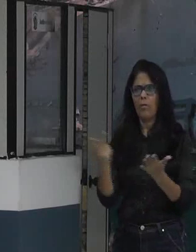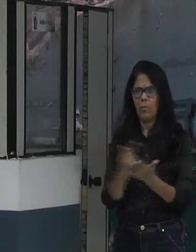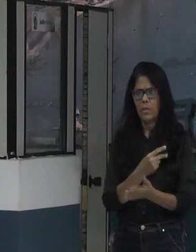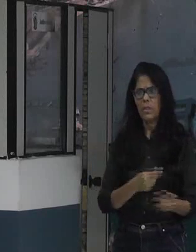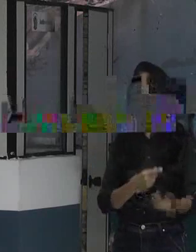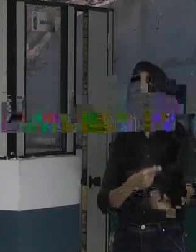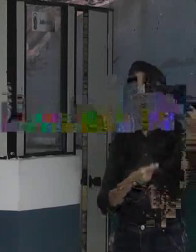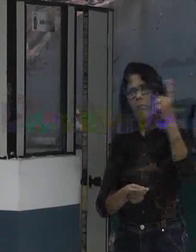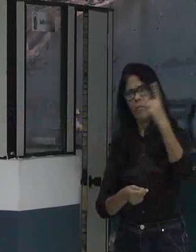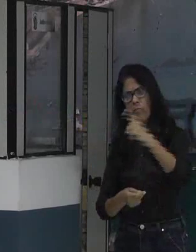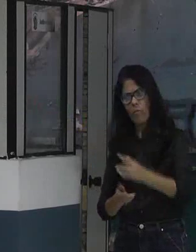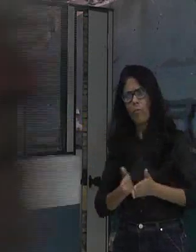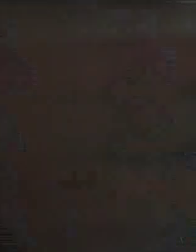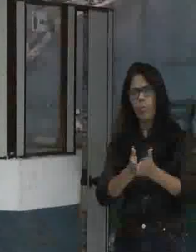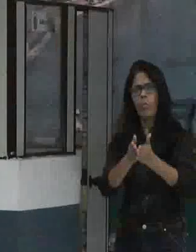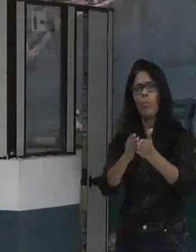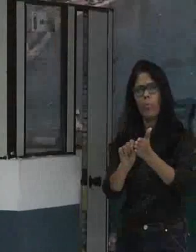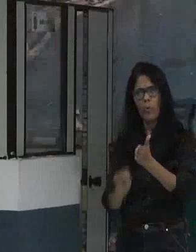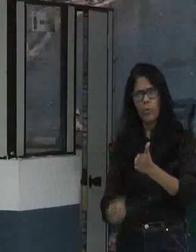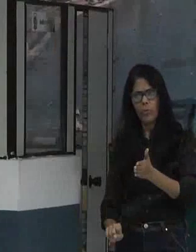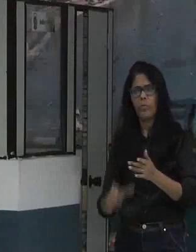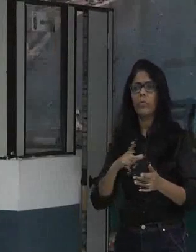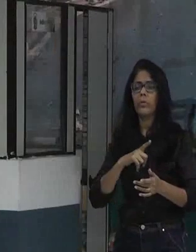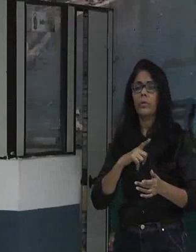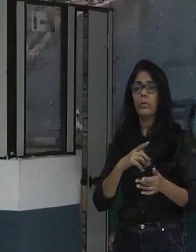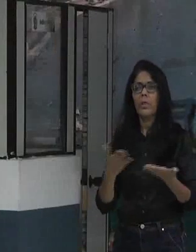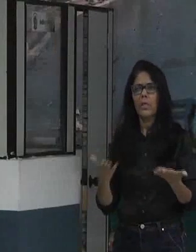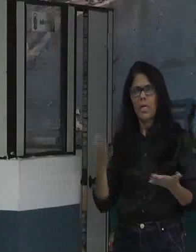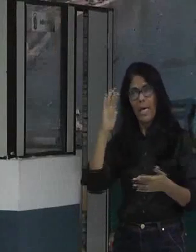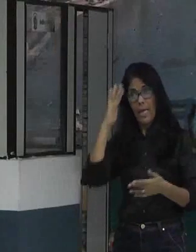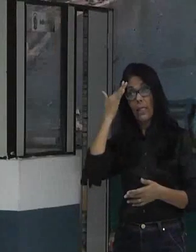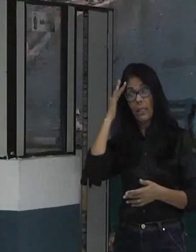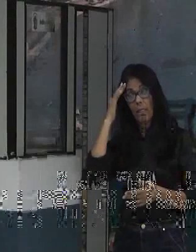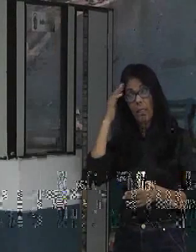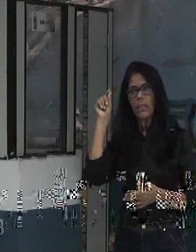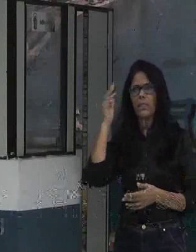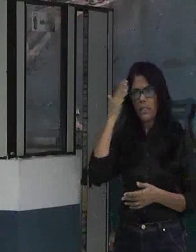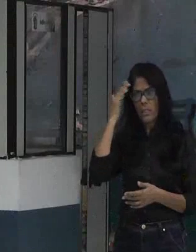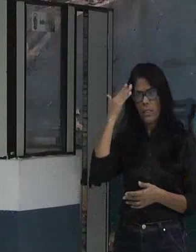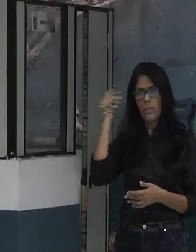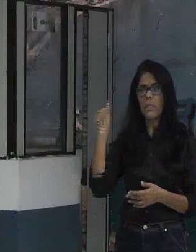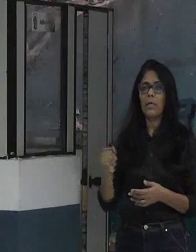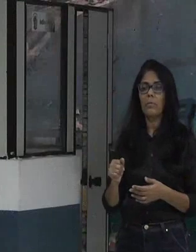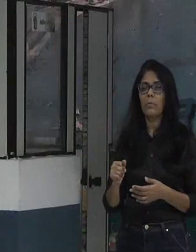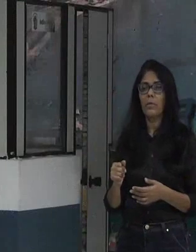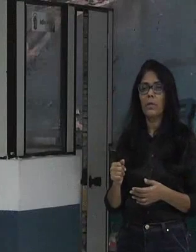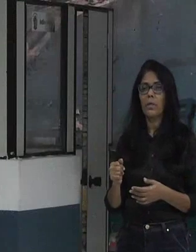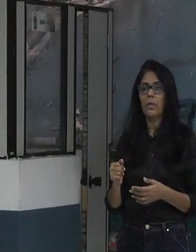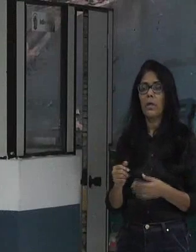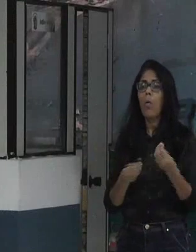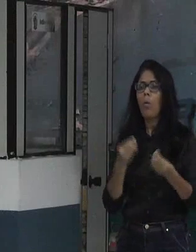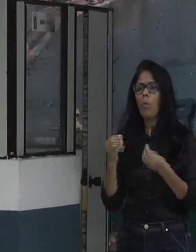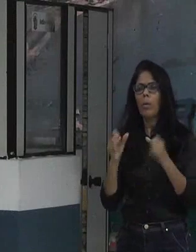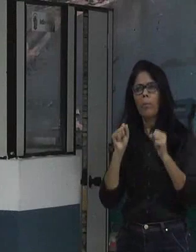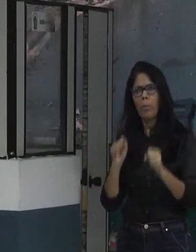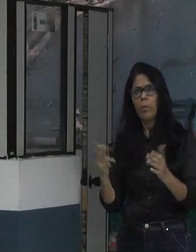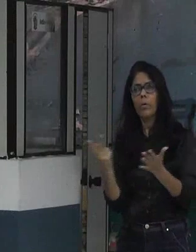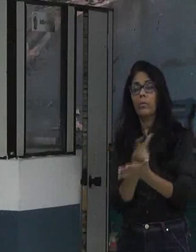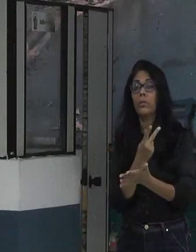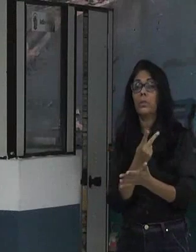Sabem o que significa isso? E aí, dentro desse contexto, o